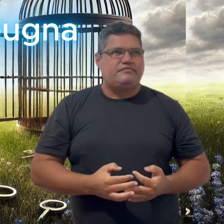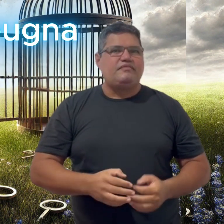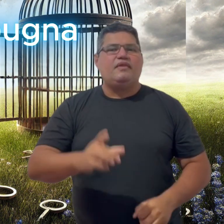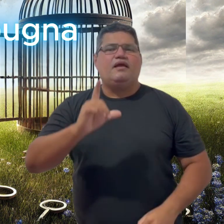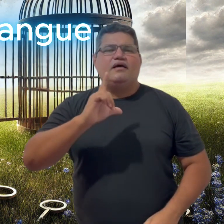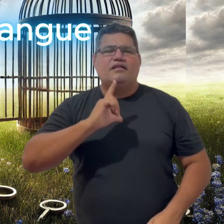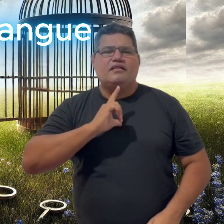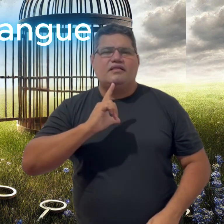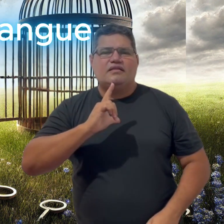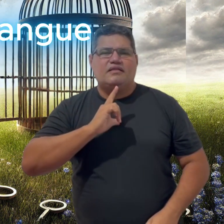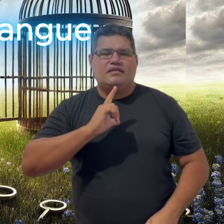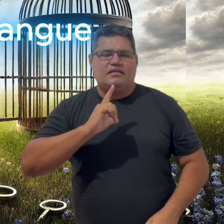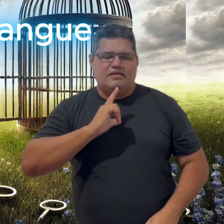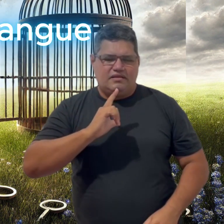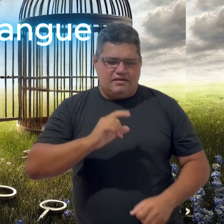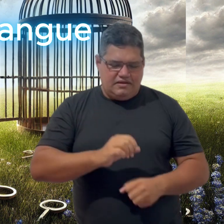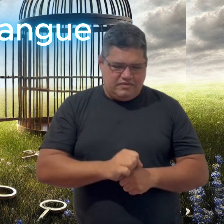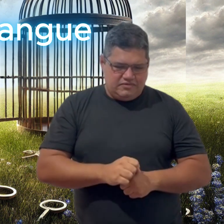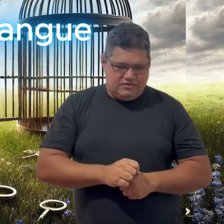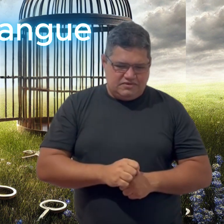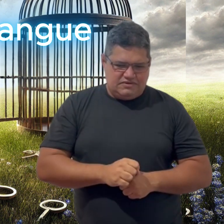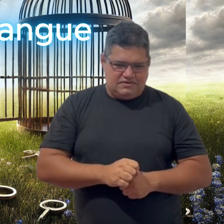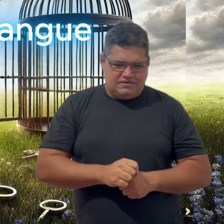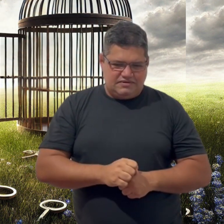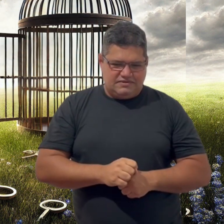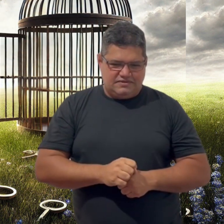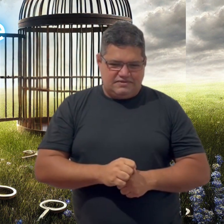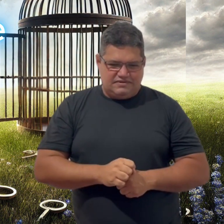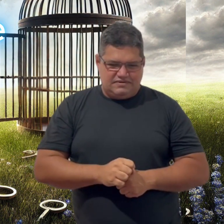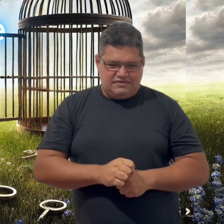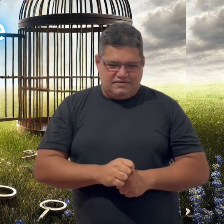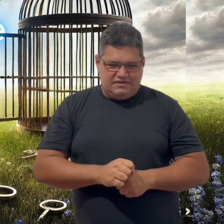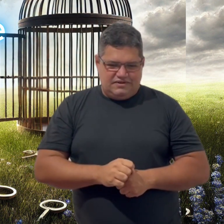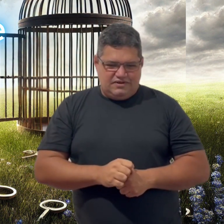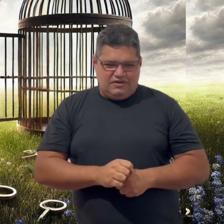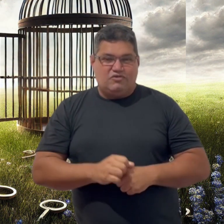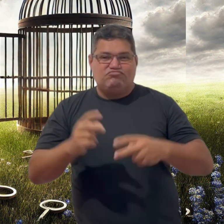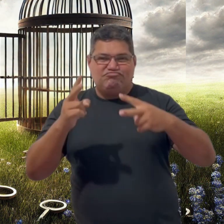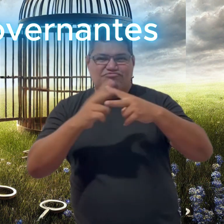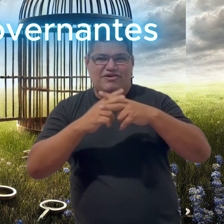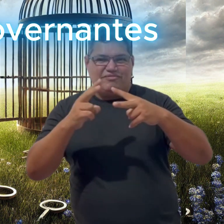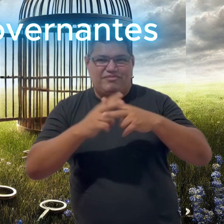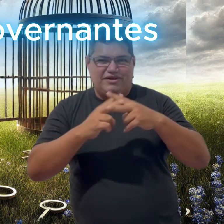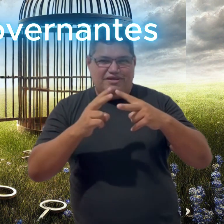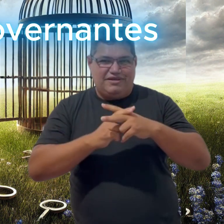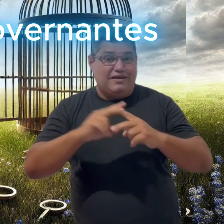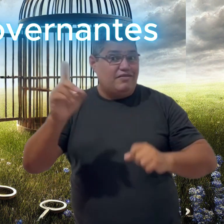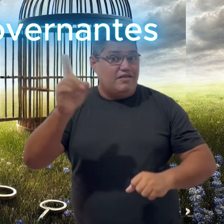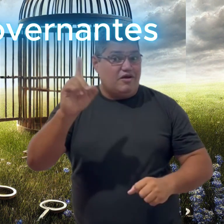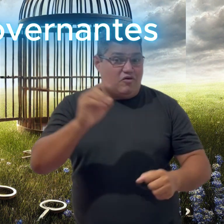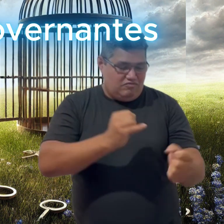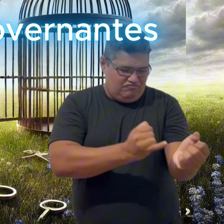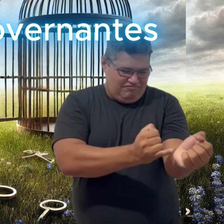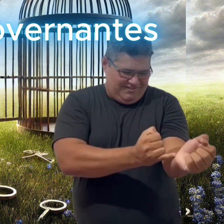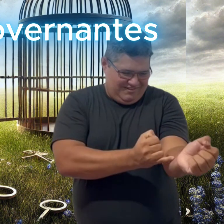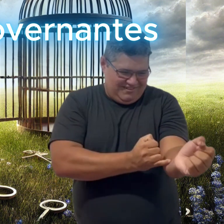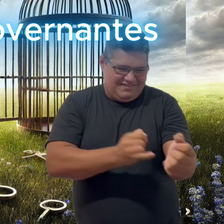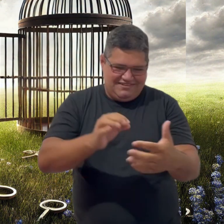uma pugna não contra sangue e carne, mas contra